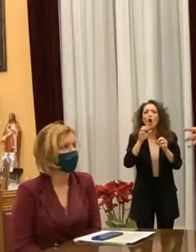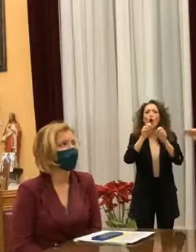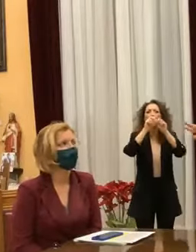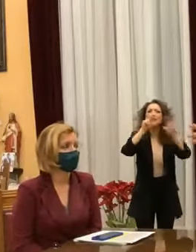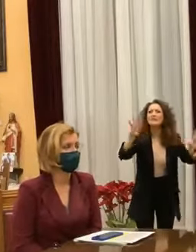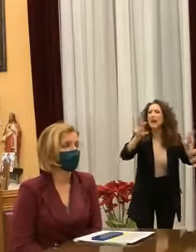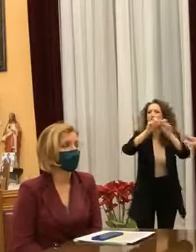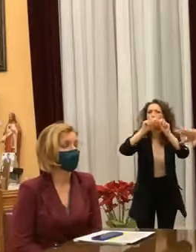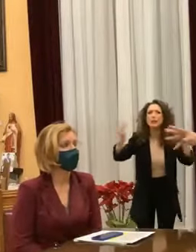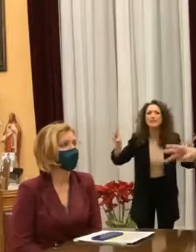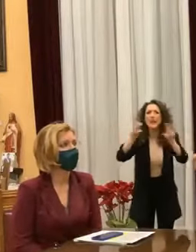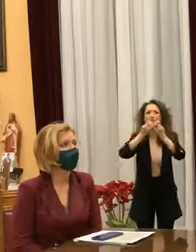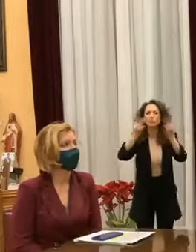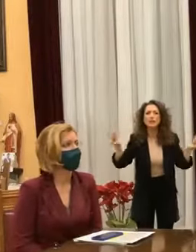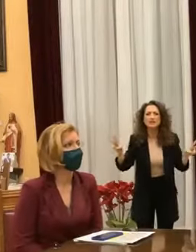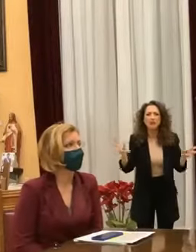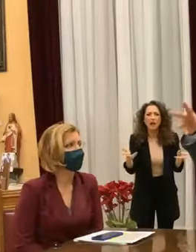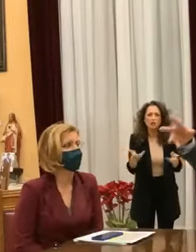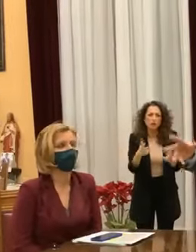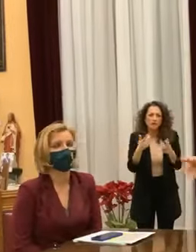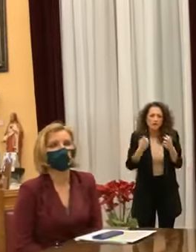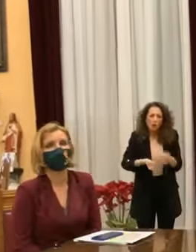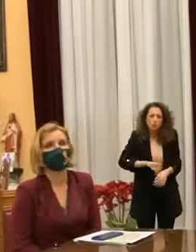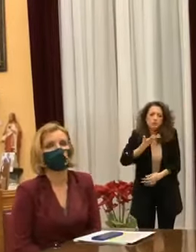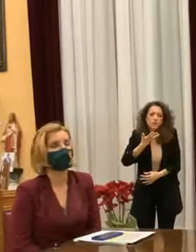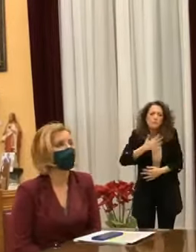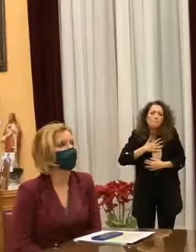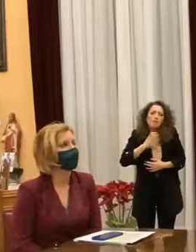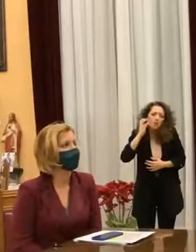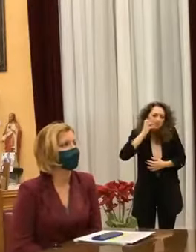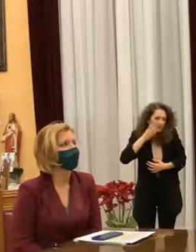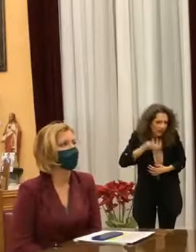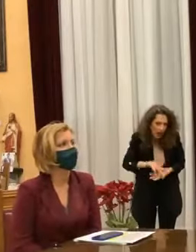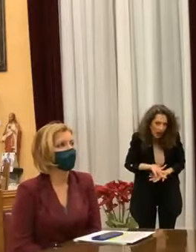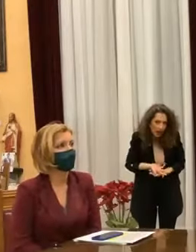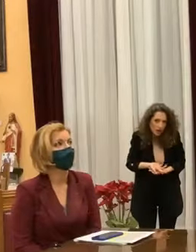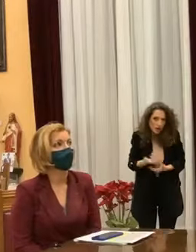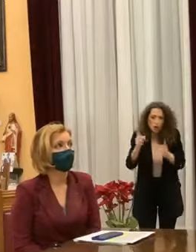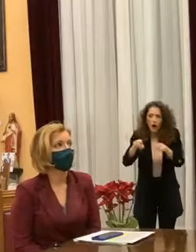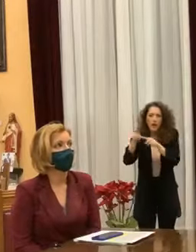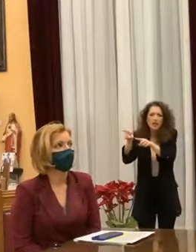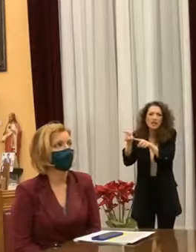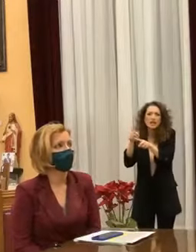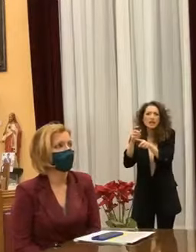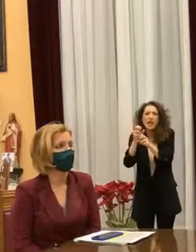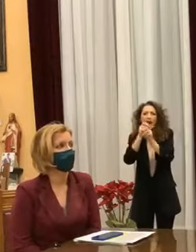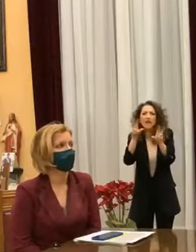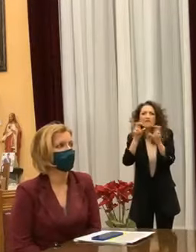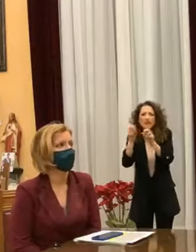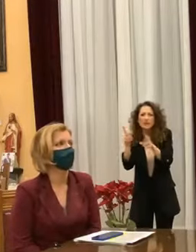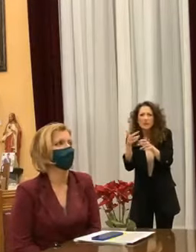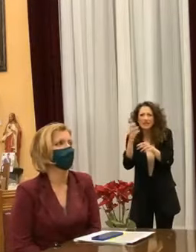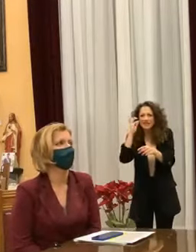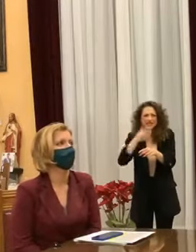avvertimenti in un linguaggio pure strano. Quanti avvertimenti ha mandato, criptici, per la